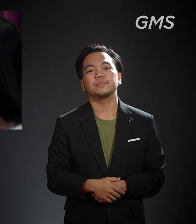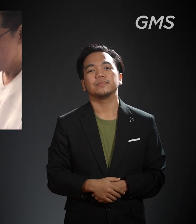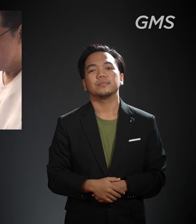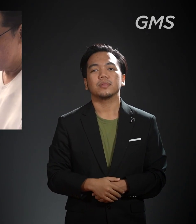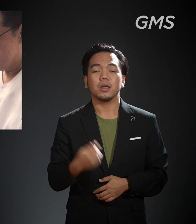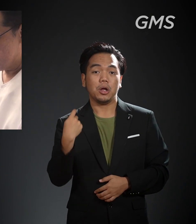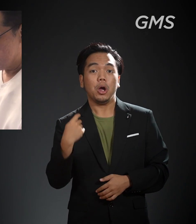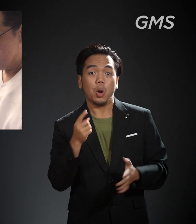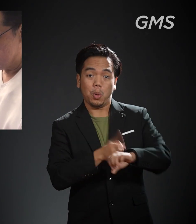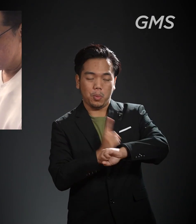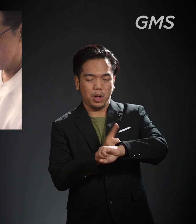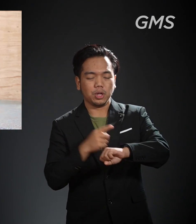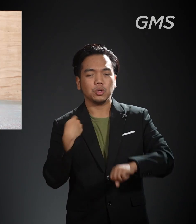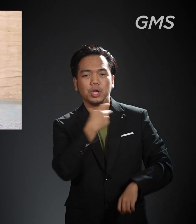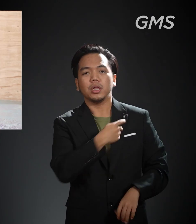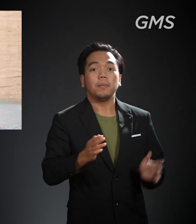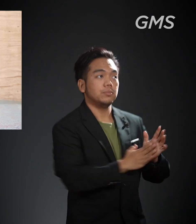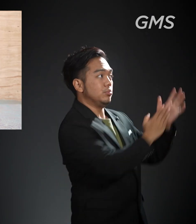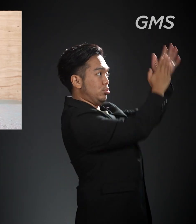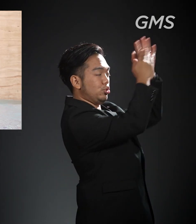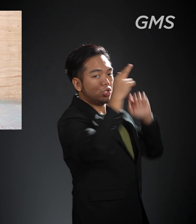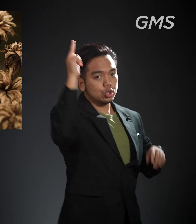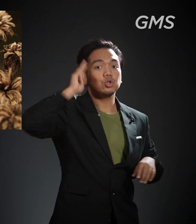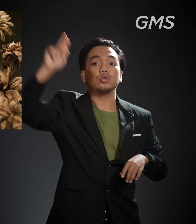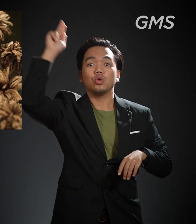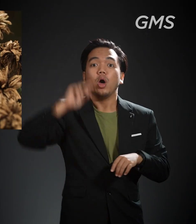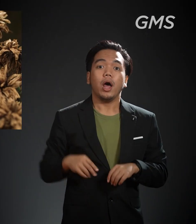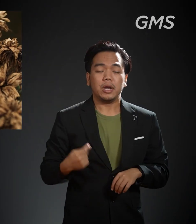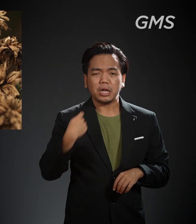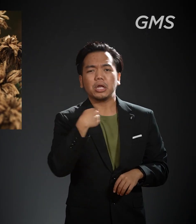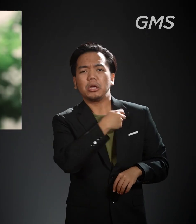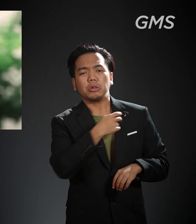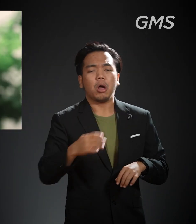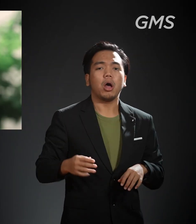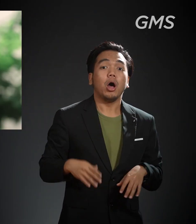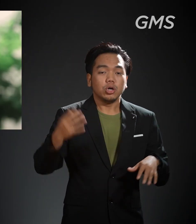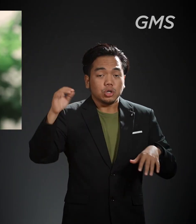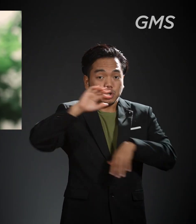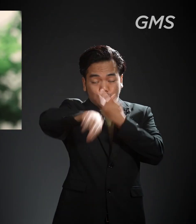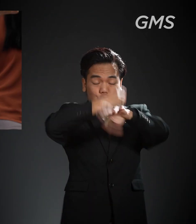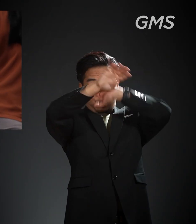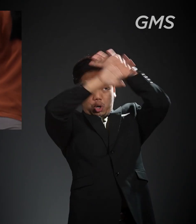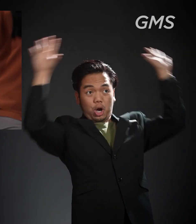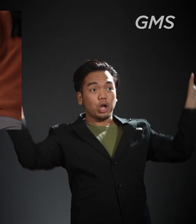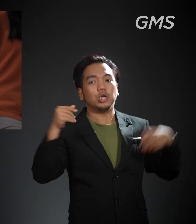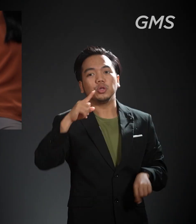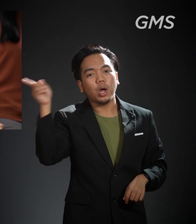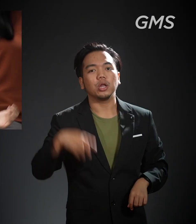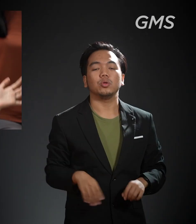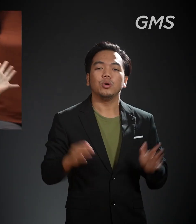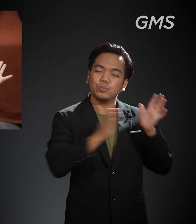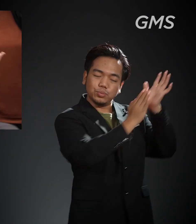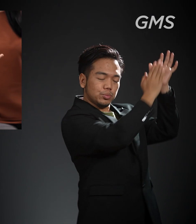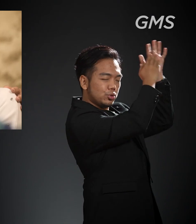Waktu kita memuji Tuhan, seluruh kerajaan itu berdiri di sampingmu. Waktu kita memuji, seluruh kerajaan Allah dan kereta-keretanya yang tidak